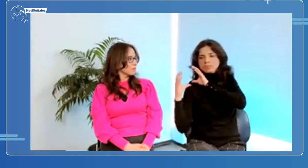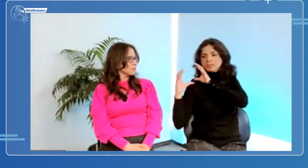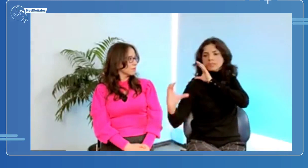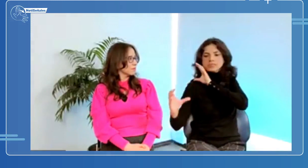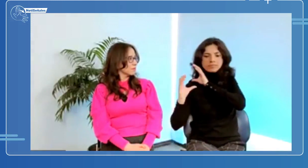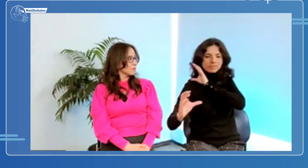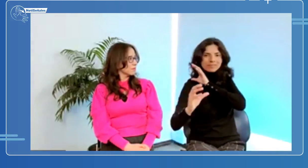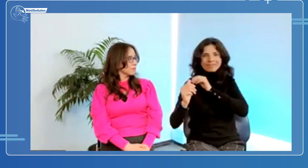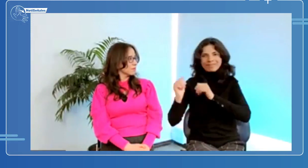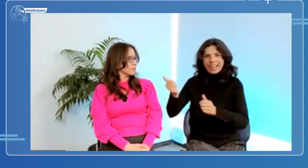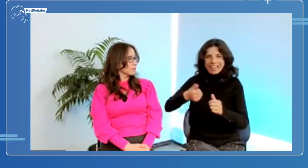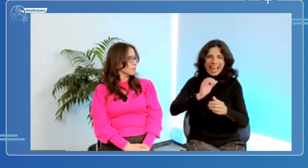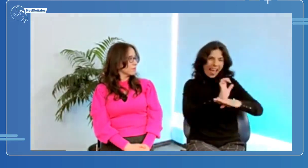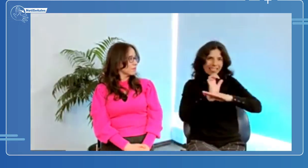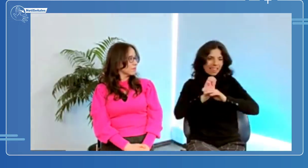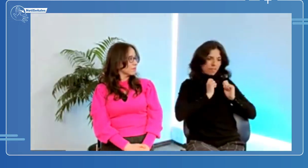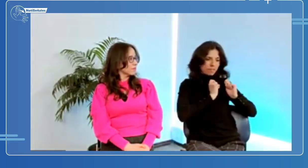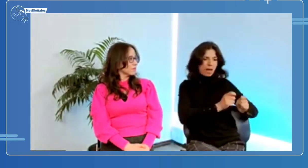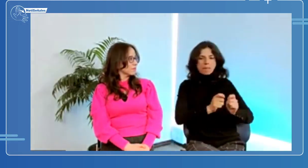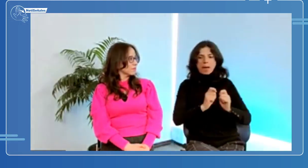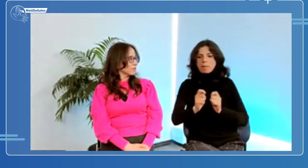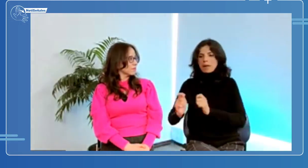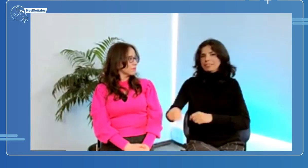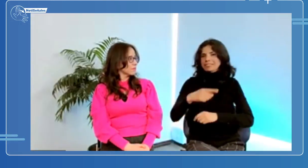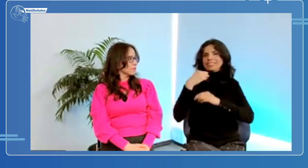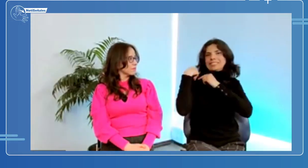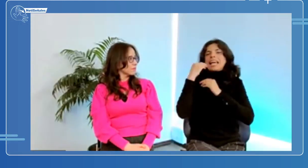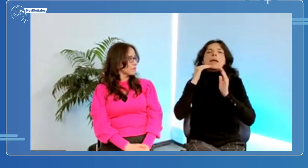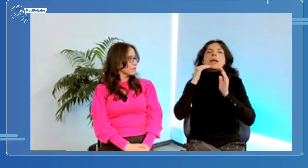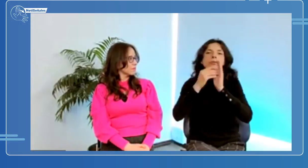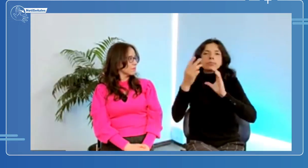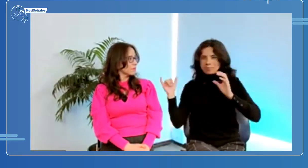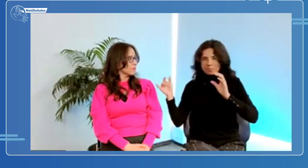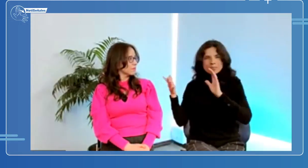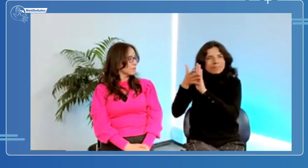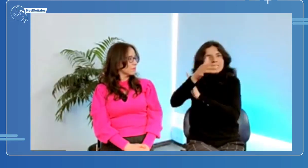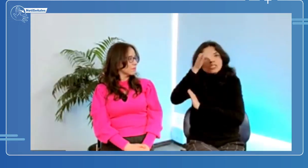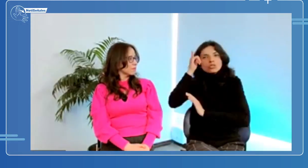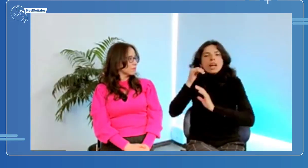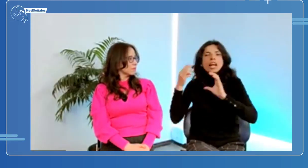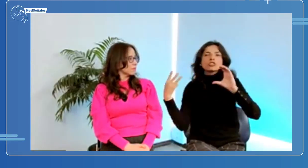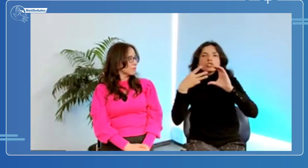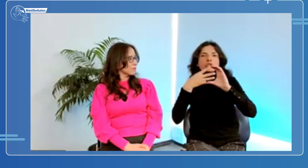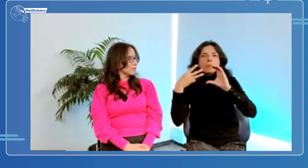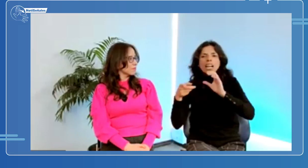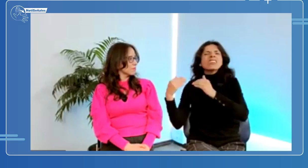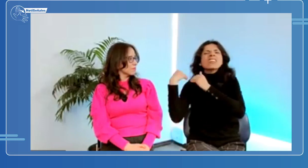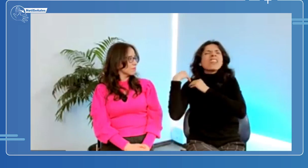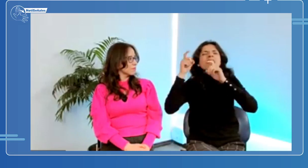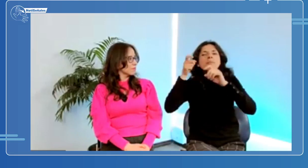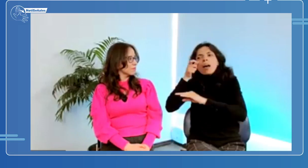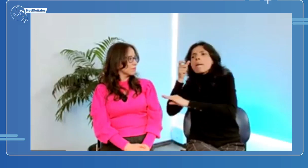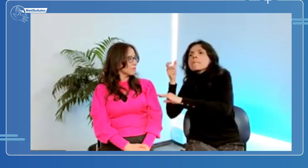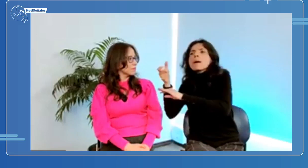la carga de absolutamente todo, sino que es una carga dividida precisamente en cada una de las entidades. Como mencionaba Juliet,